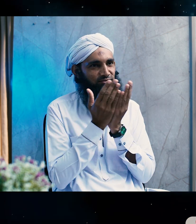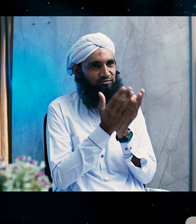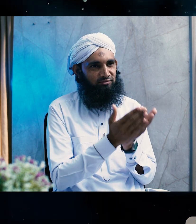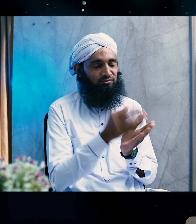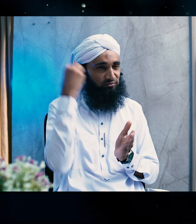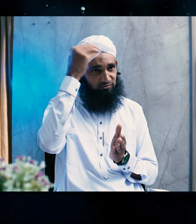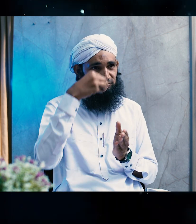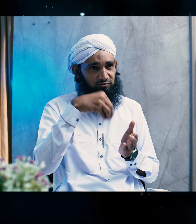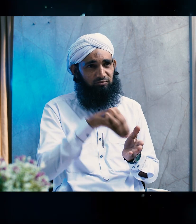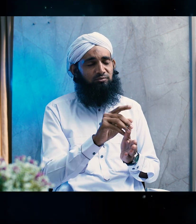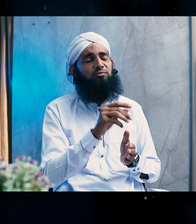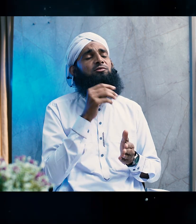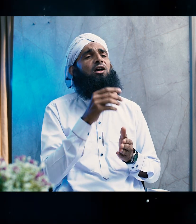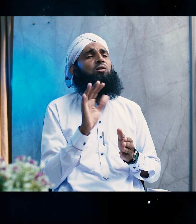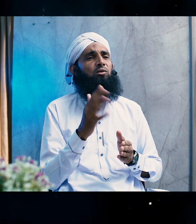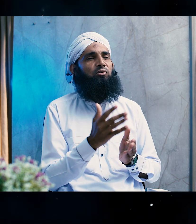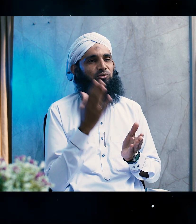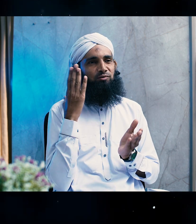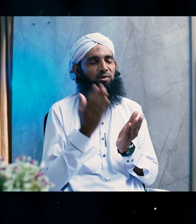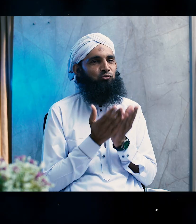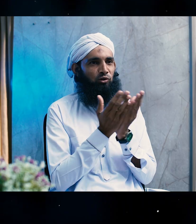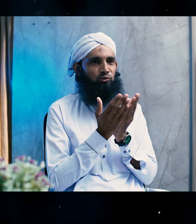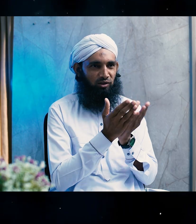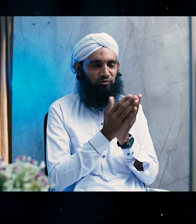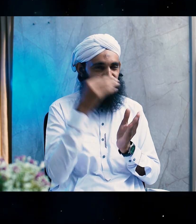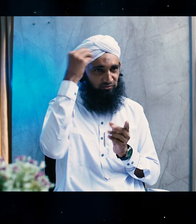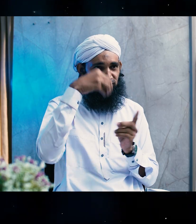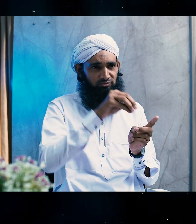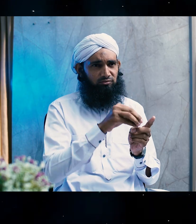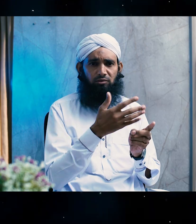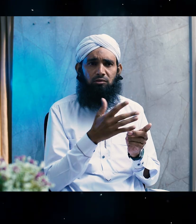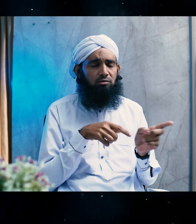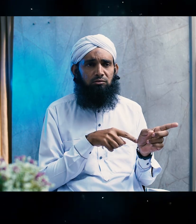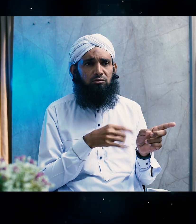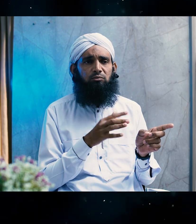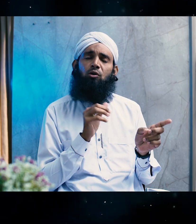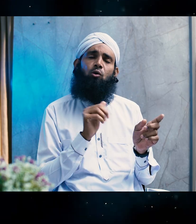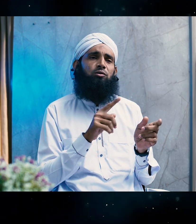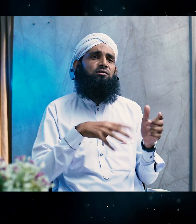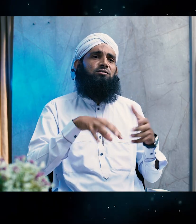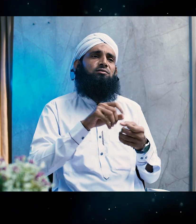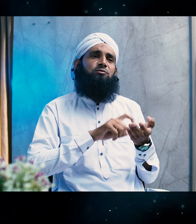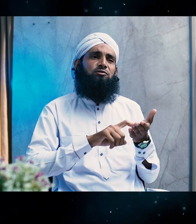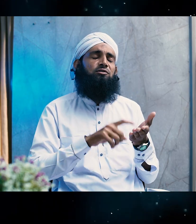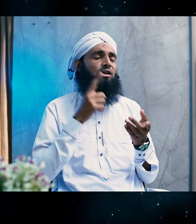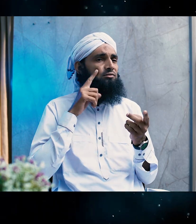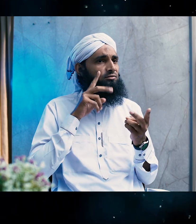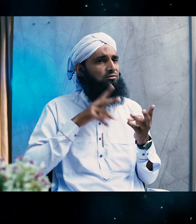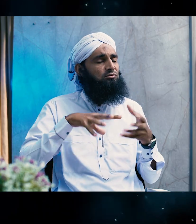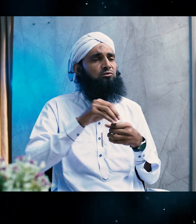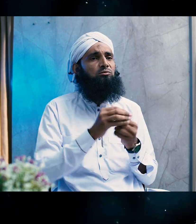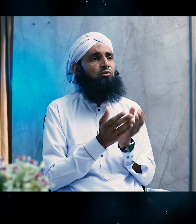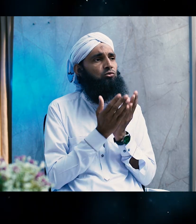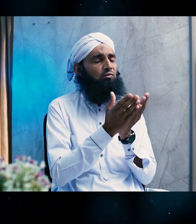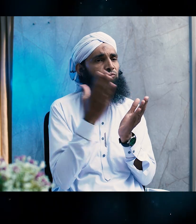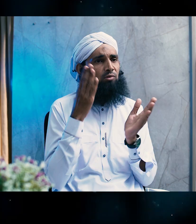کے آ جاتے ہیں، یا 10واں، تیجا، سویم، 40واں مختلف مواقع، یہ نہ بھی آئیں تب بھی کوئی سا دن ایصال